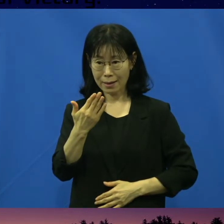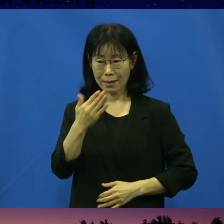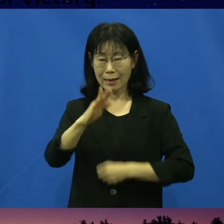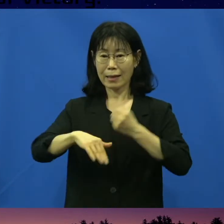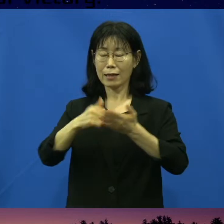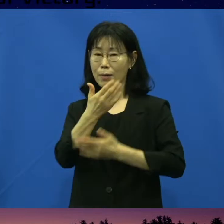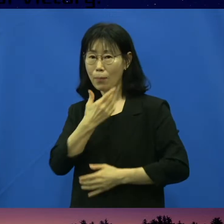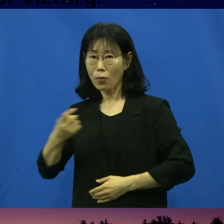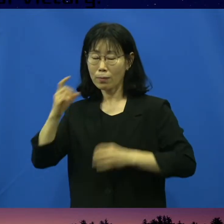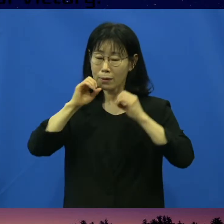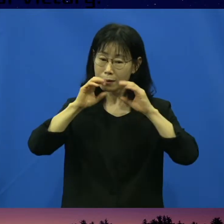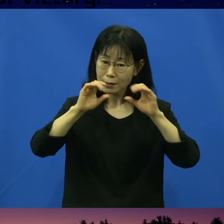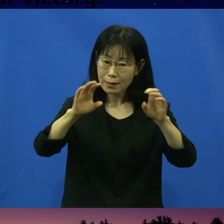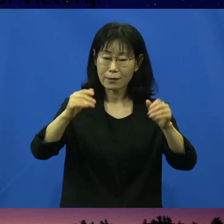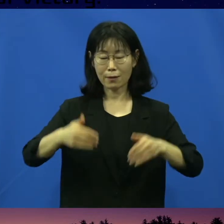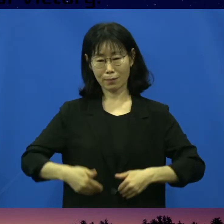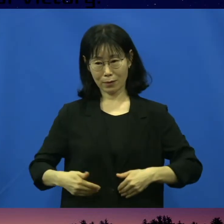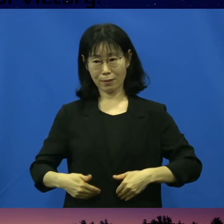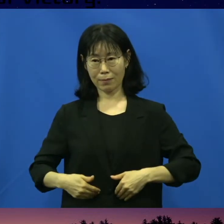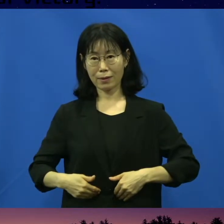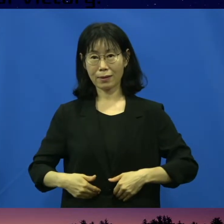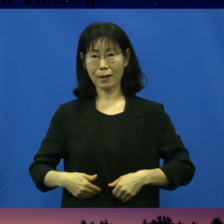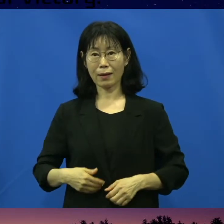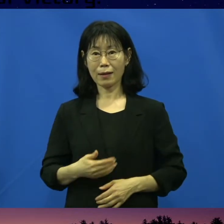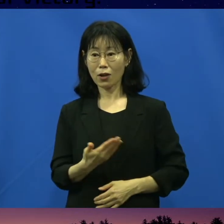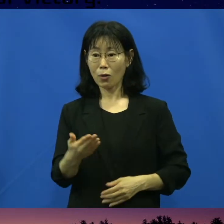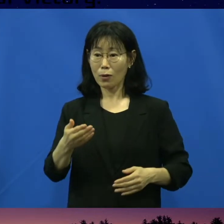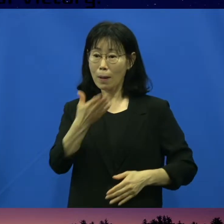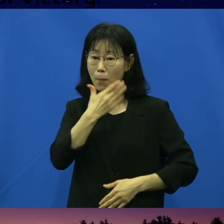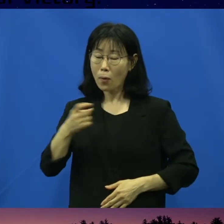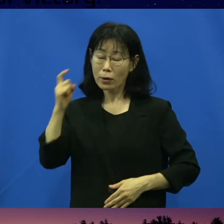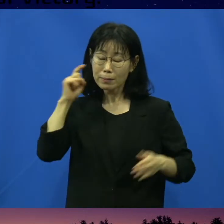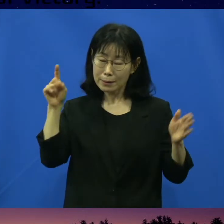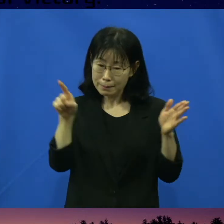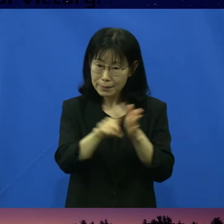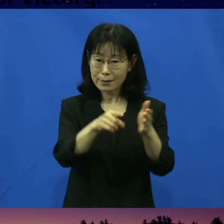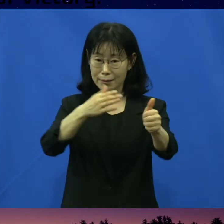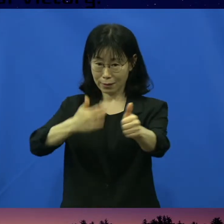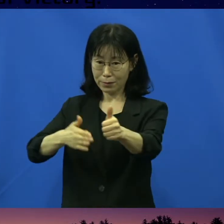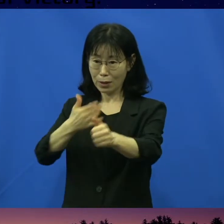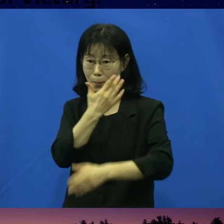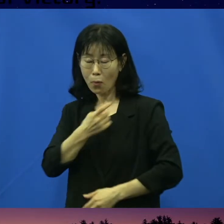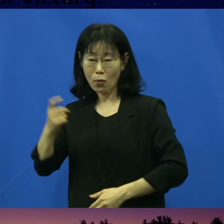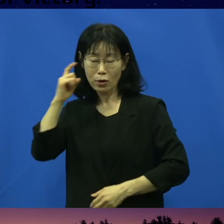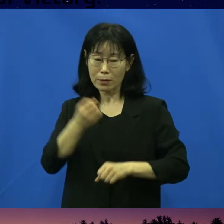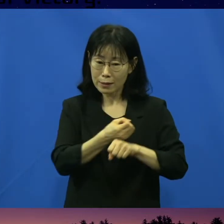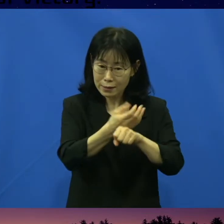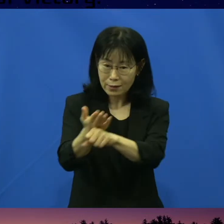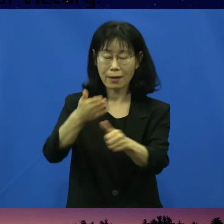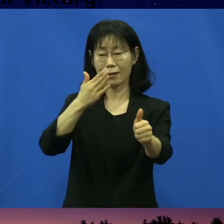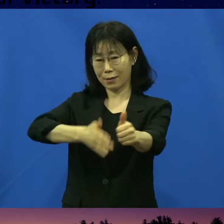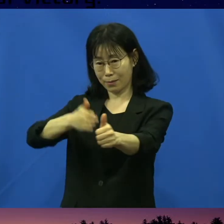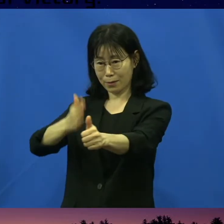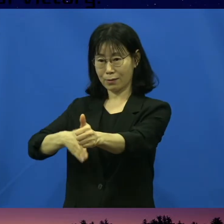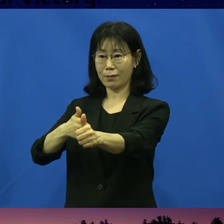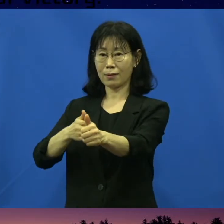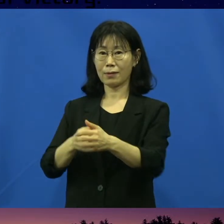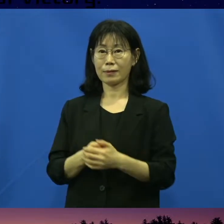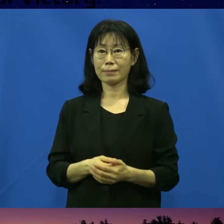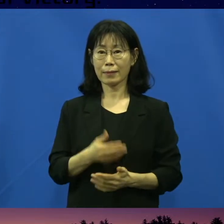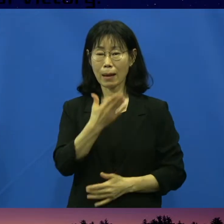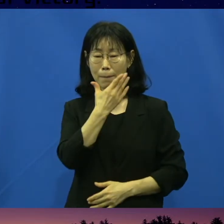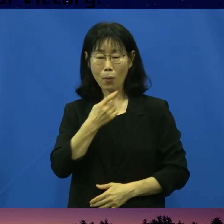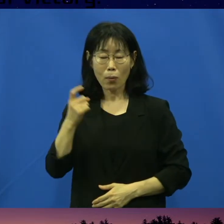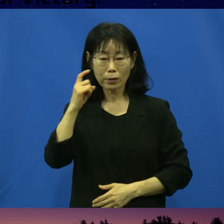돼요. 진짜 믿으세요. 복음을 믿으세요. 아멘. 그리고 복음을 전하세요.